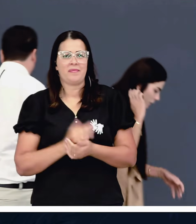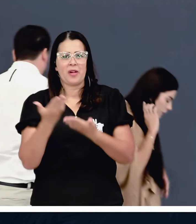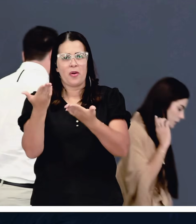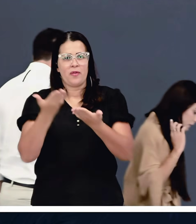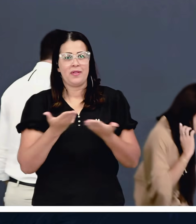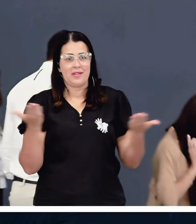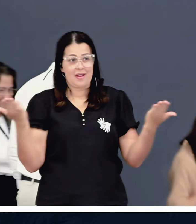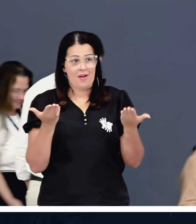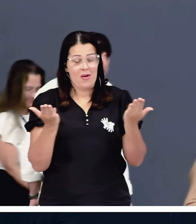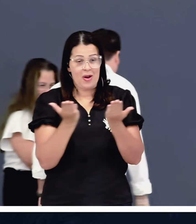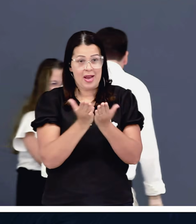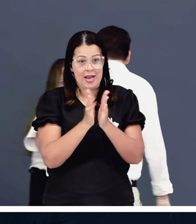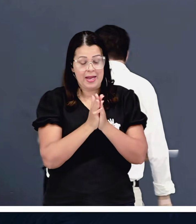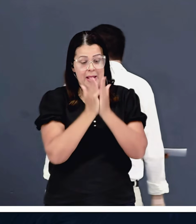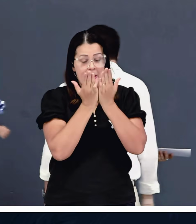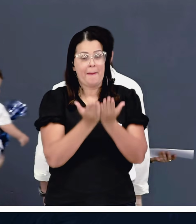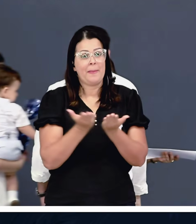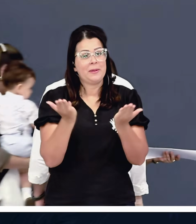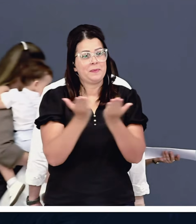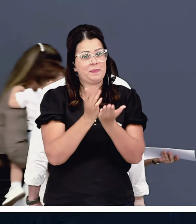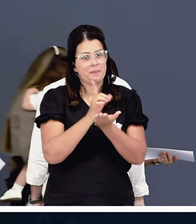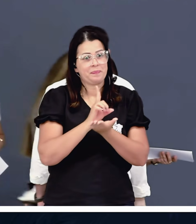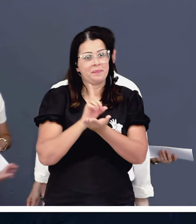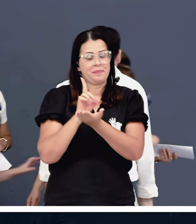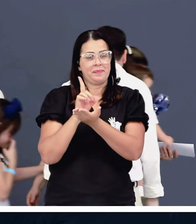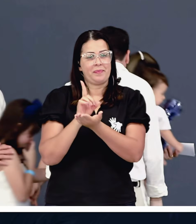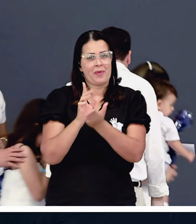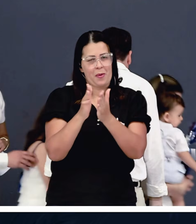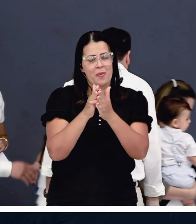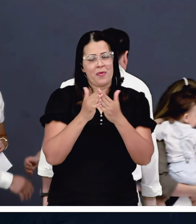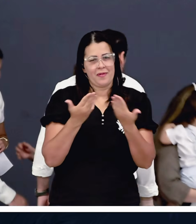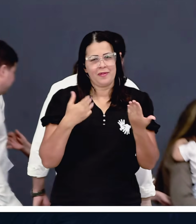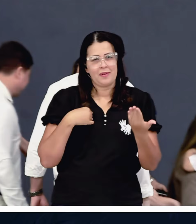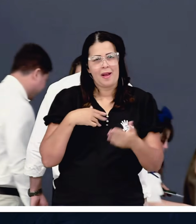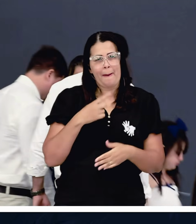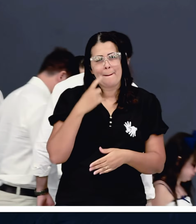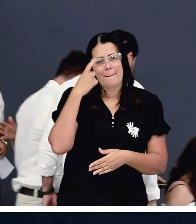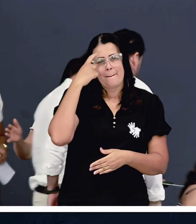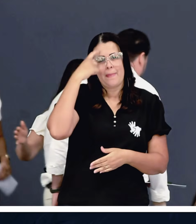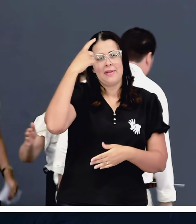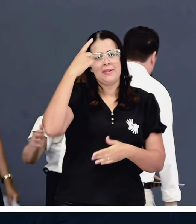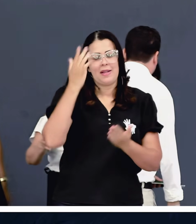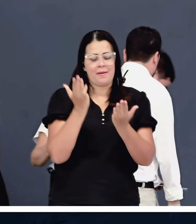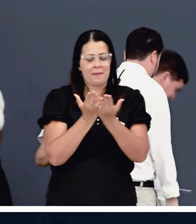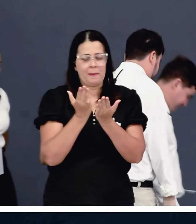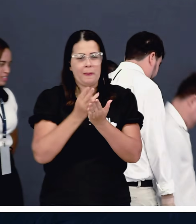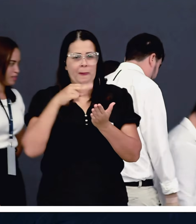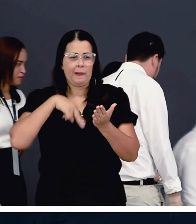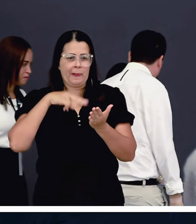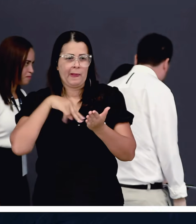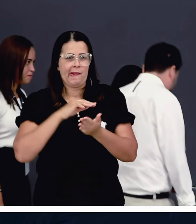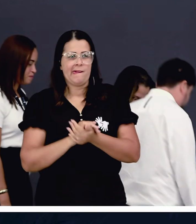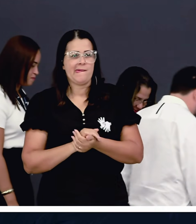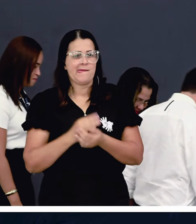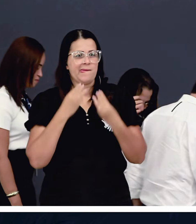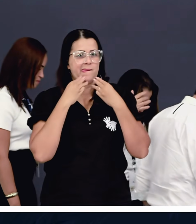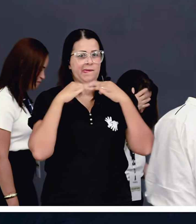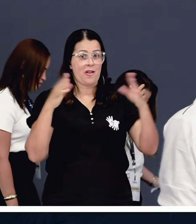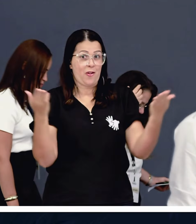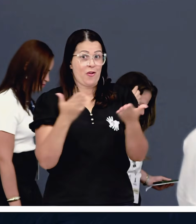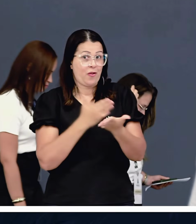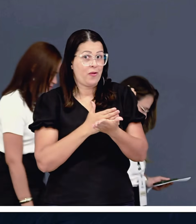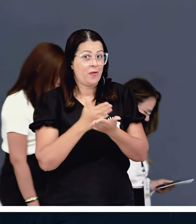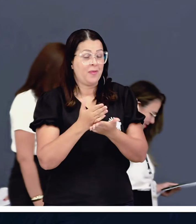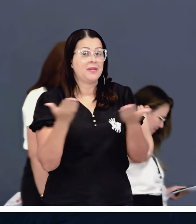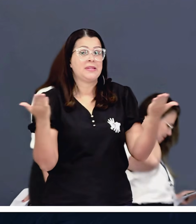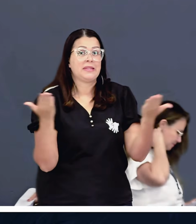Convido você a abrir a sua Bíblia, por favor. Vamos meditar na palavra de Deus. E a mensagem de hoje, ela